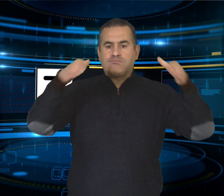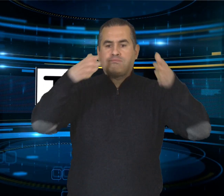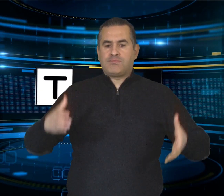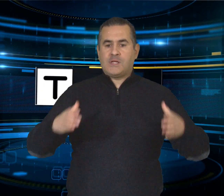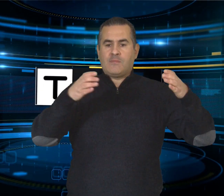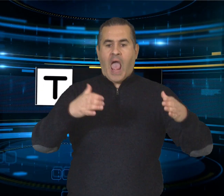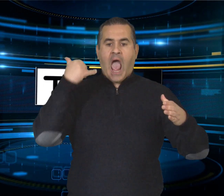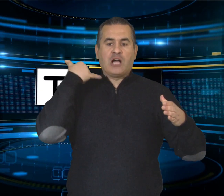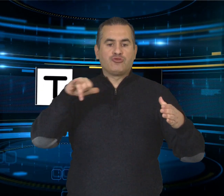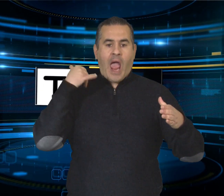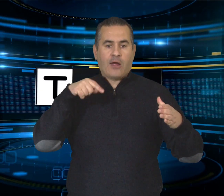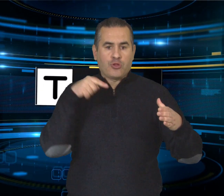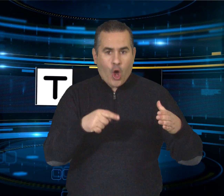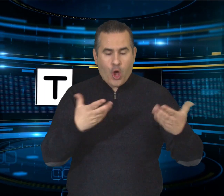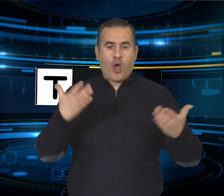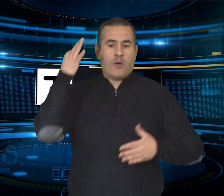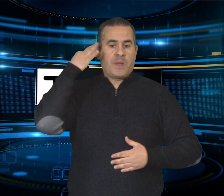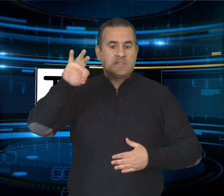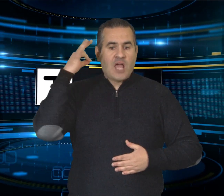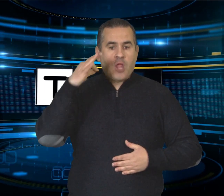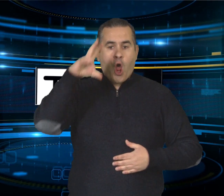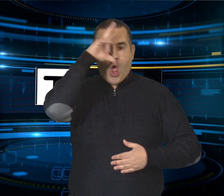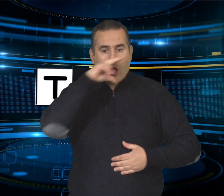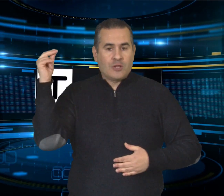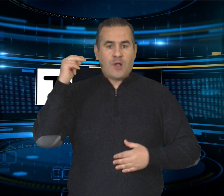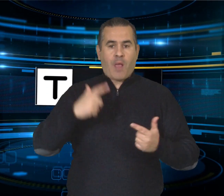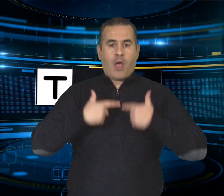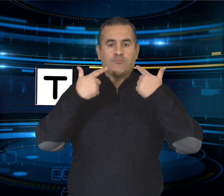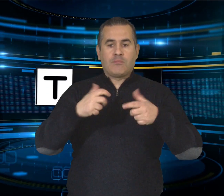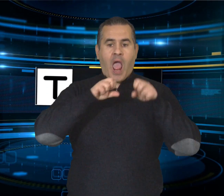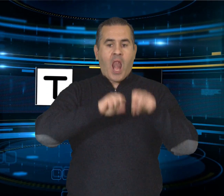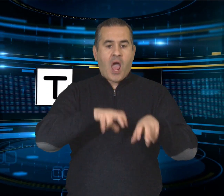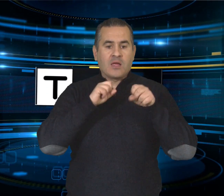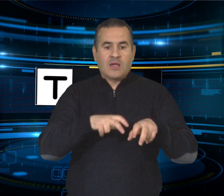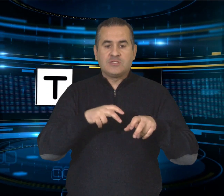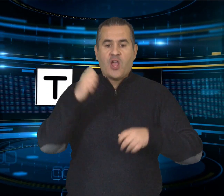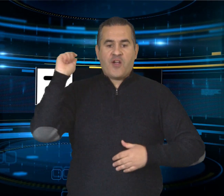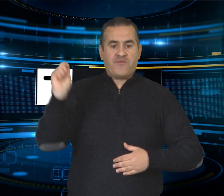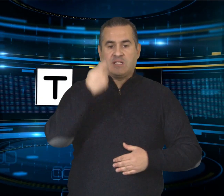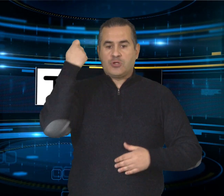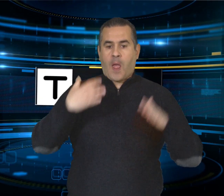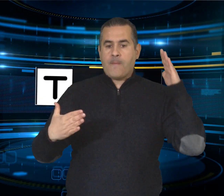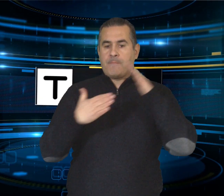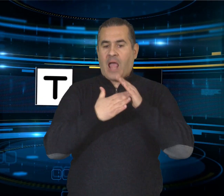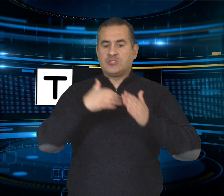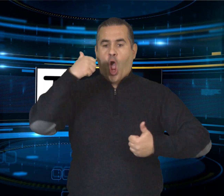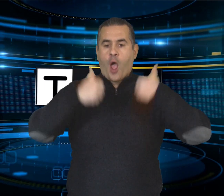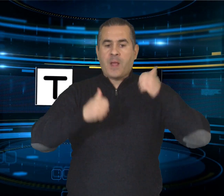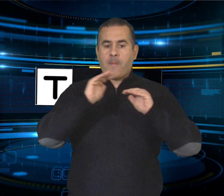Tennis fino a domenica 31. La recente vittoria degli azzurri è una logica conseguenza del grande lavoro fatto dalla Federazione Italiana Tennis e